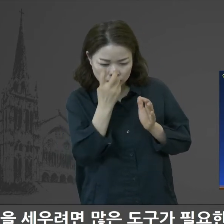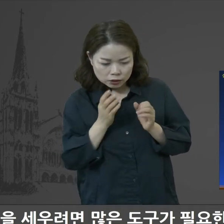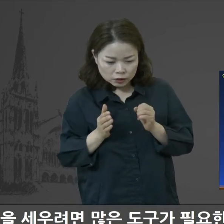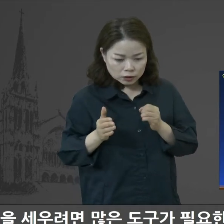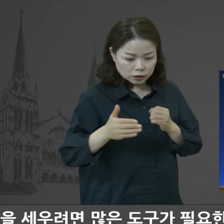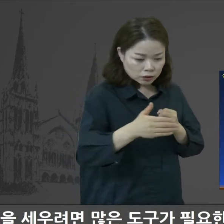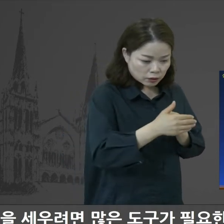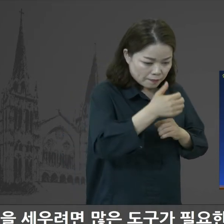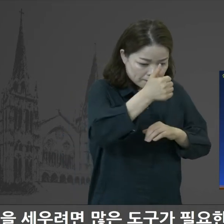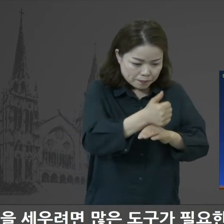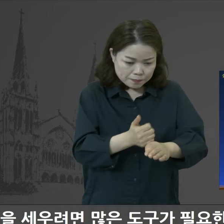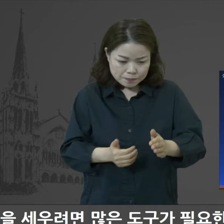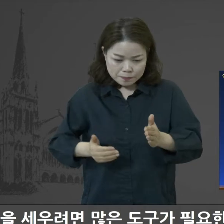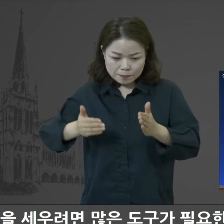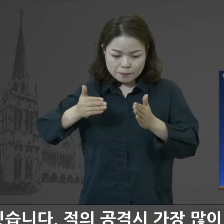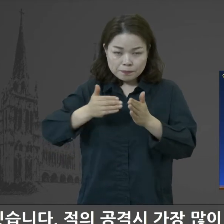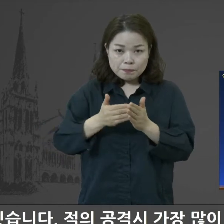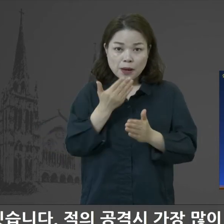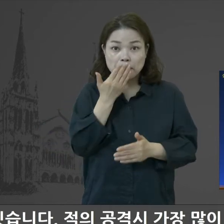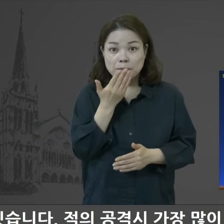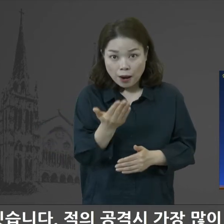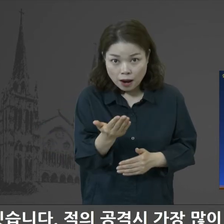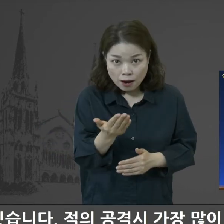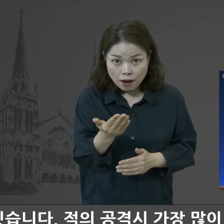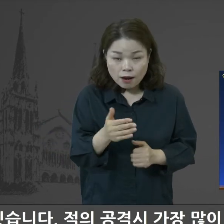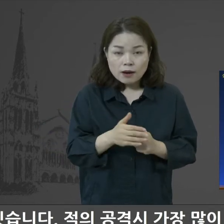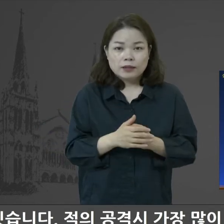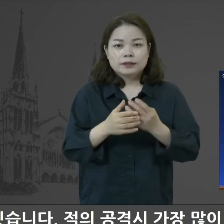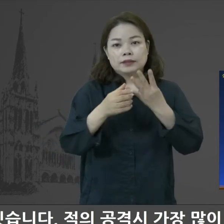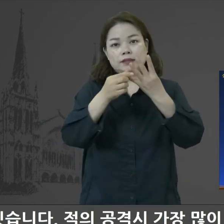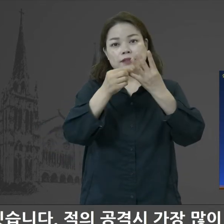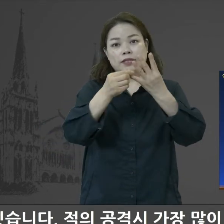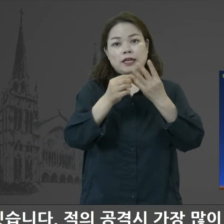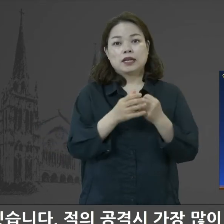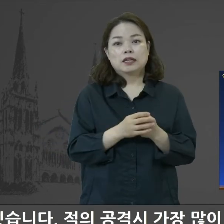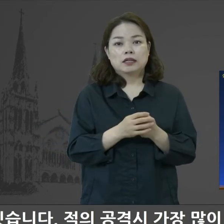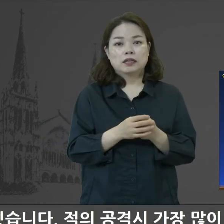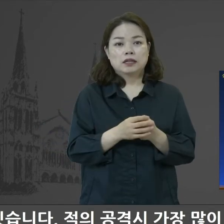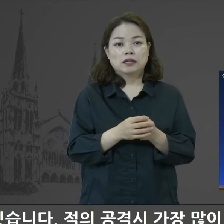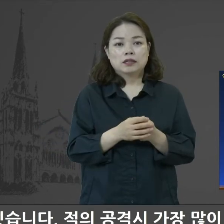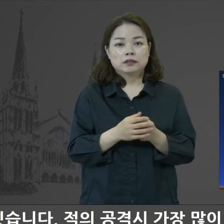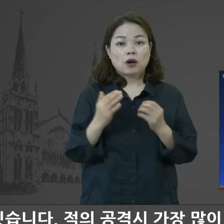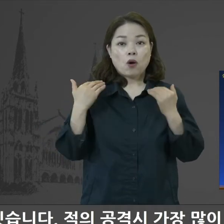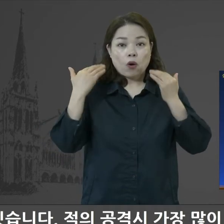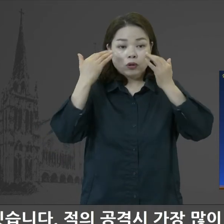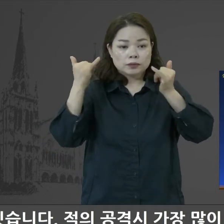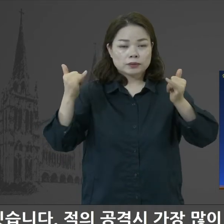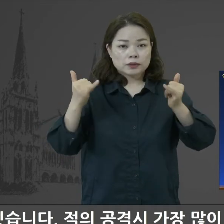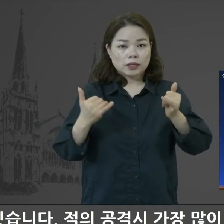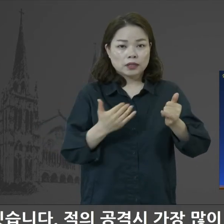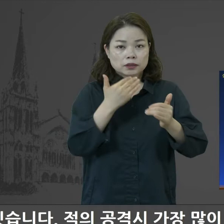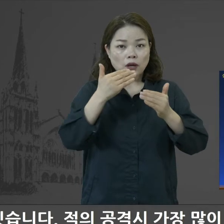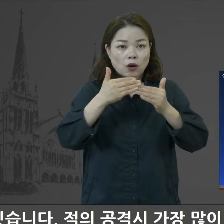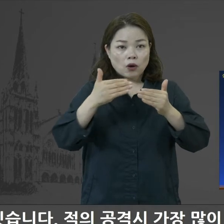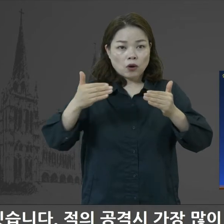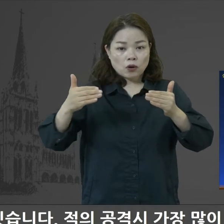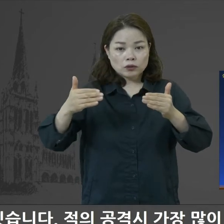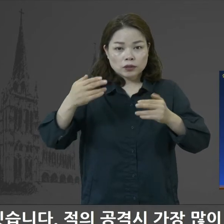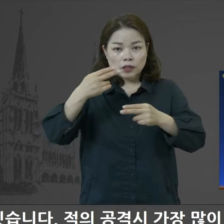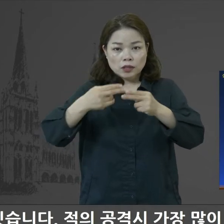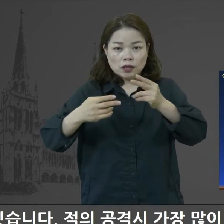가족들을 위해 끝까지 싸울 수가 있다라는 것. 그리고 네 번째는 어른뿐만이 아닙니다. 성벽을 건축하는